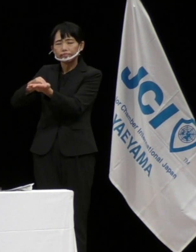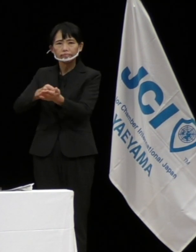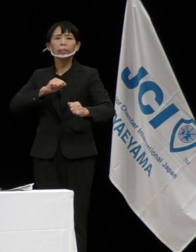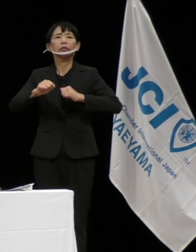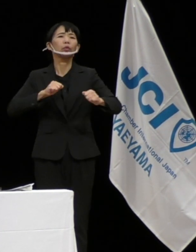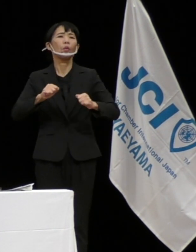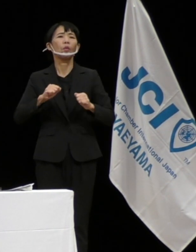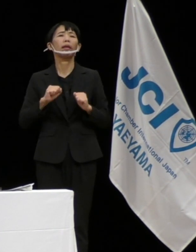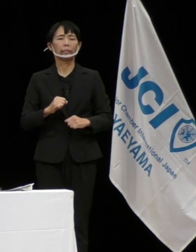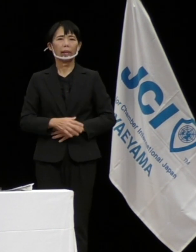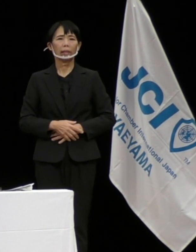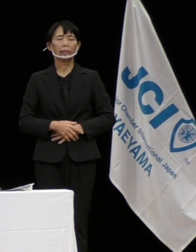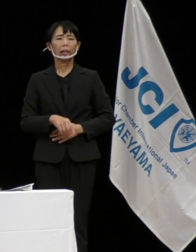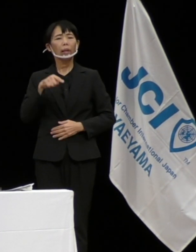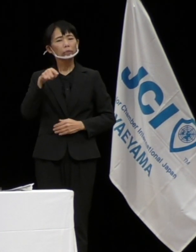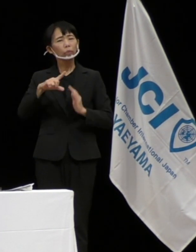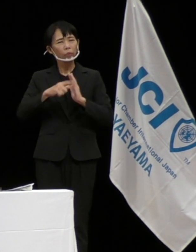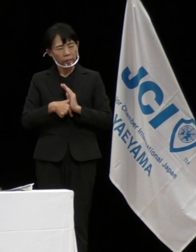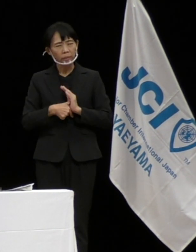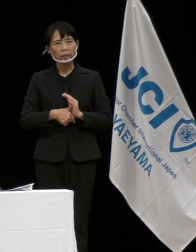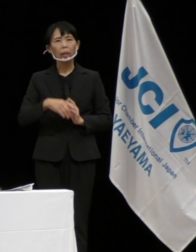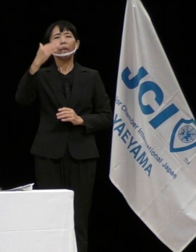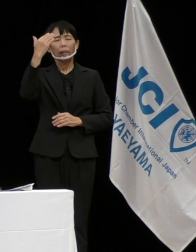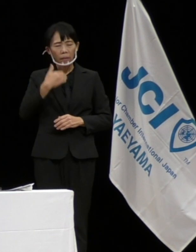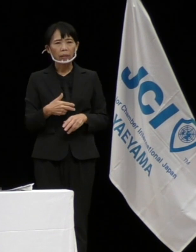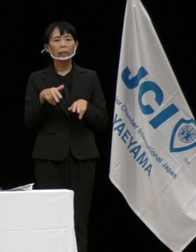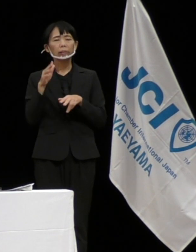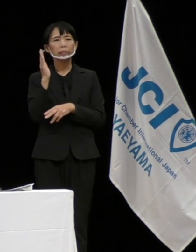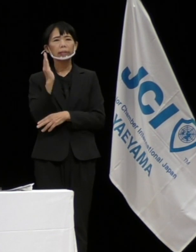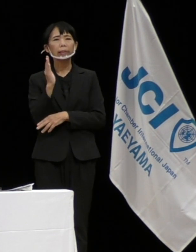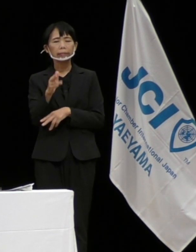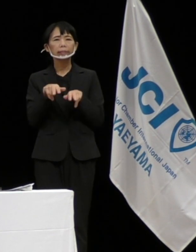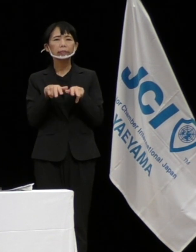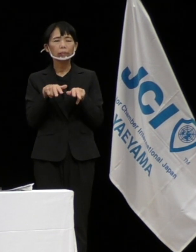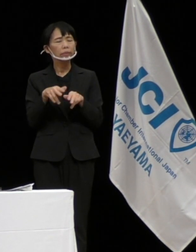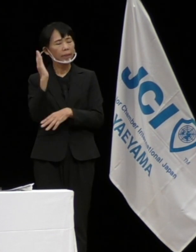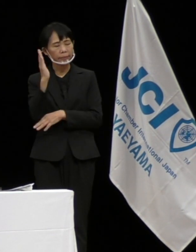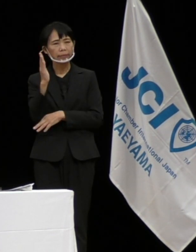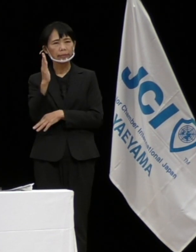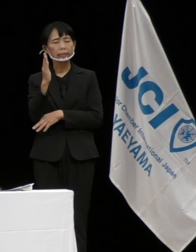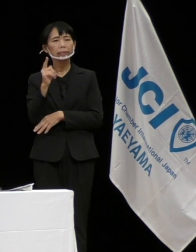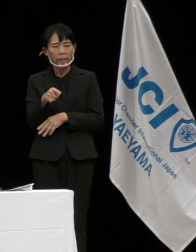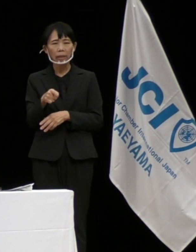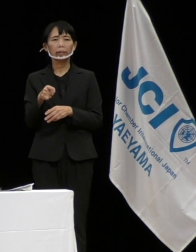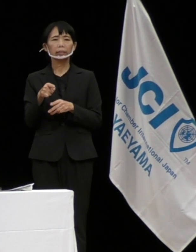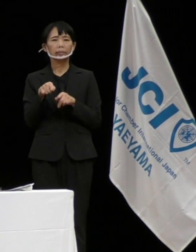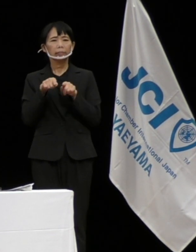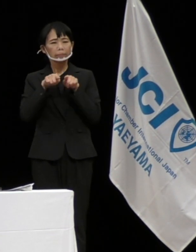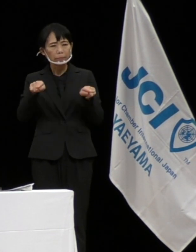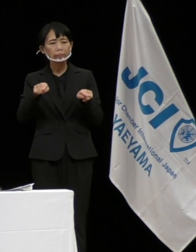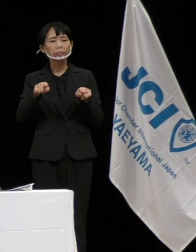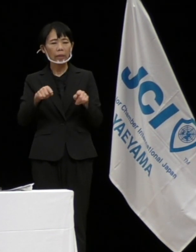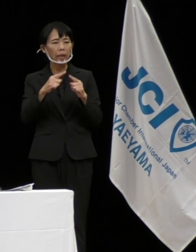たその時に政治が大きく動くこと政治で街がオス動くことを感じました私が政治を志すきっかけ